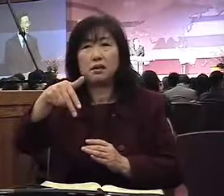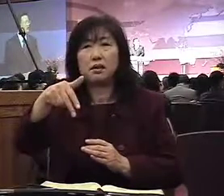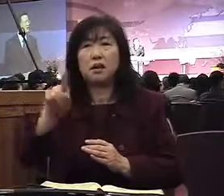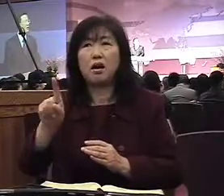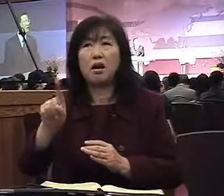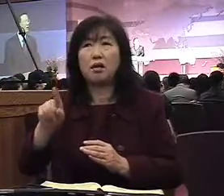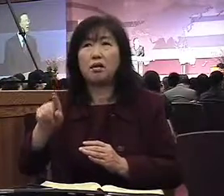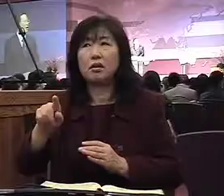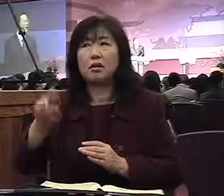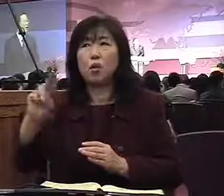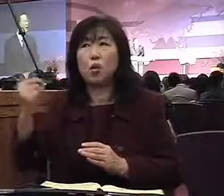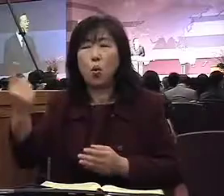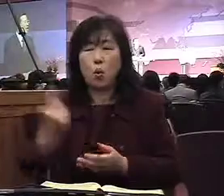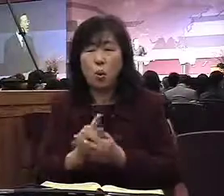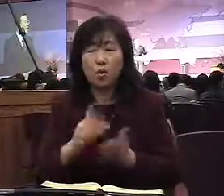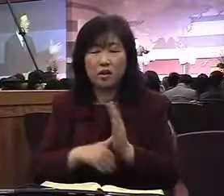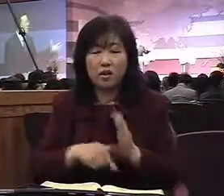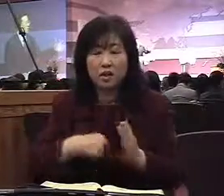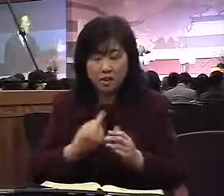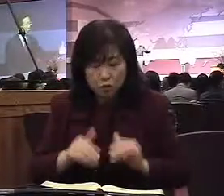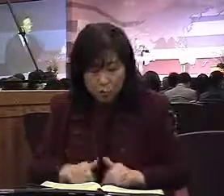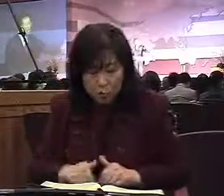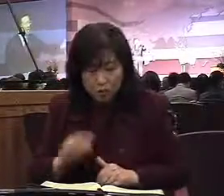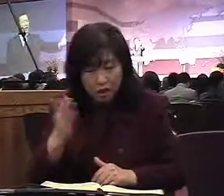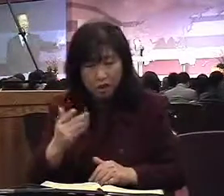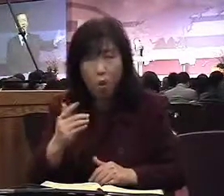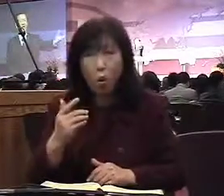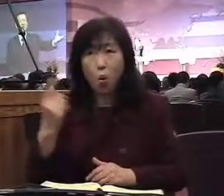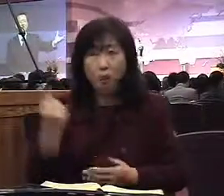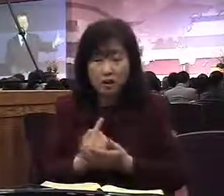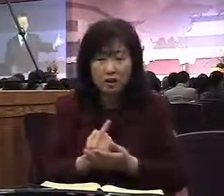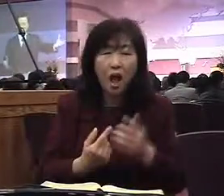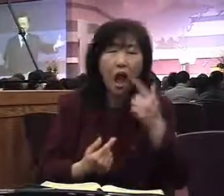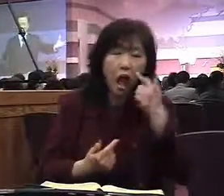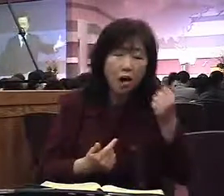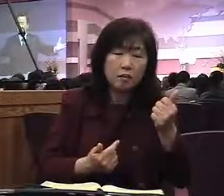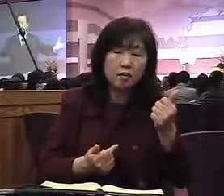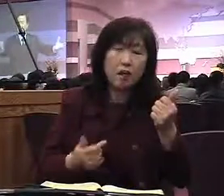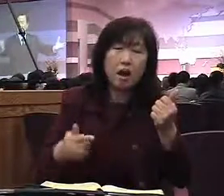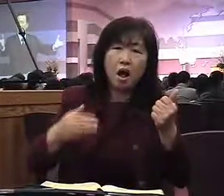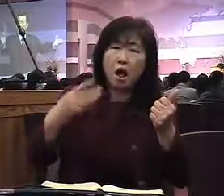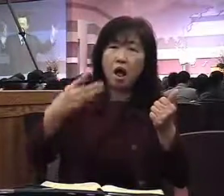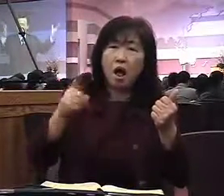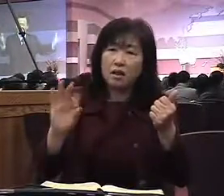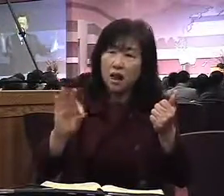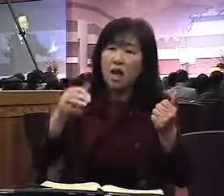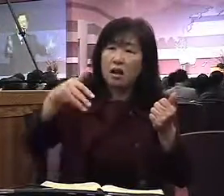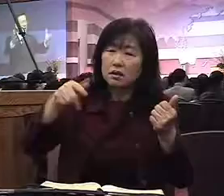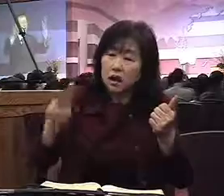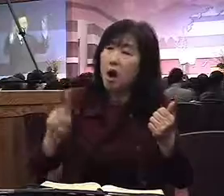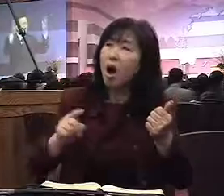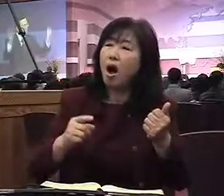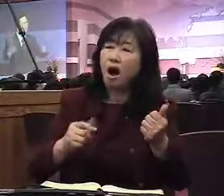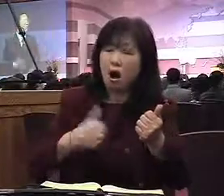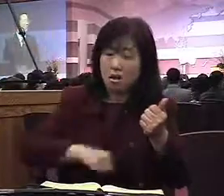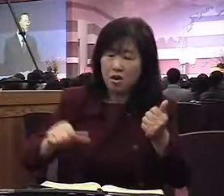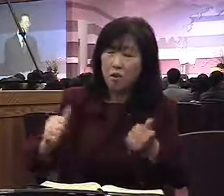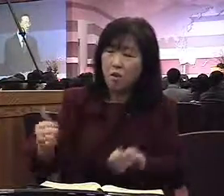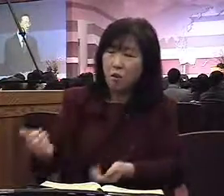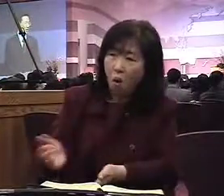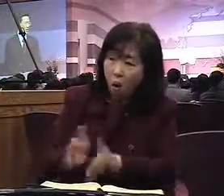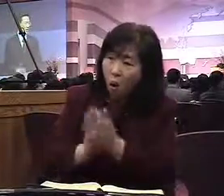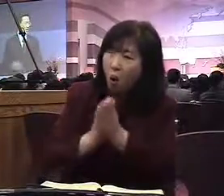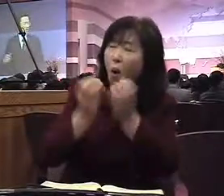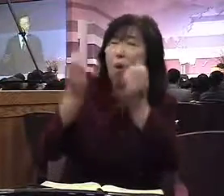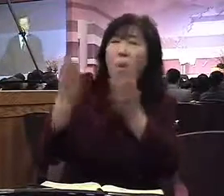왔잖아요. 그런데 그 아버지가 얼마나 참 많은 것들로 그를 환영하고 정말 감동을